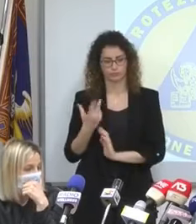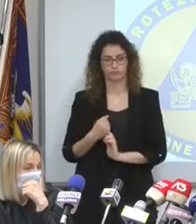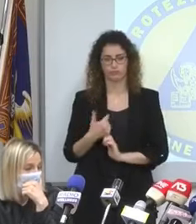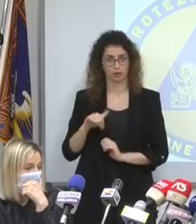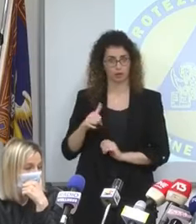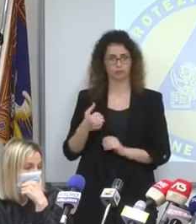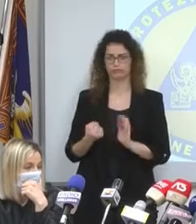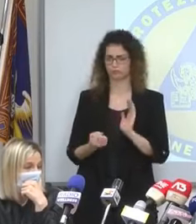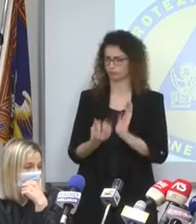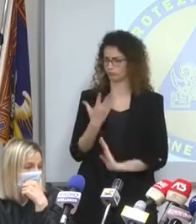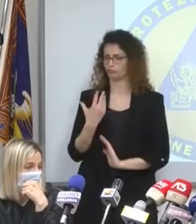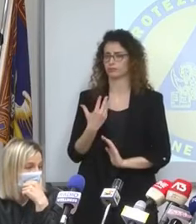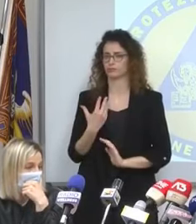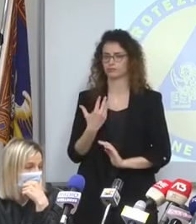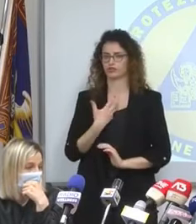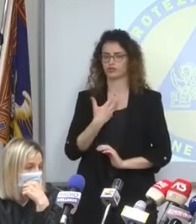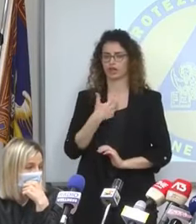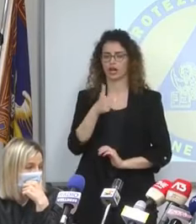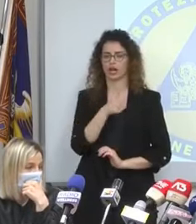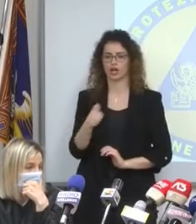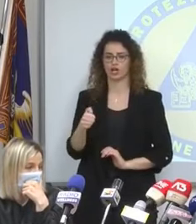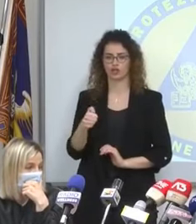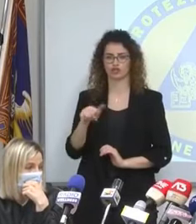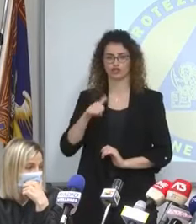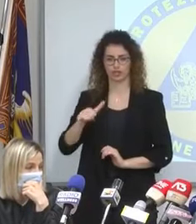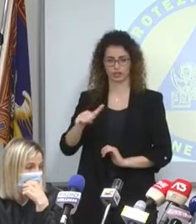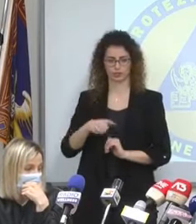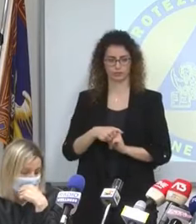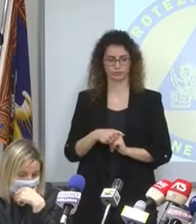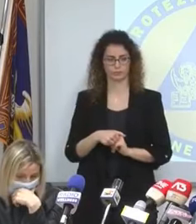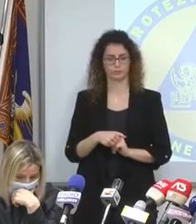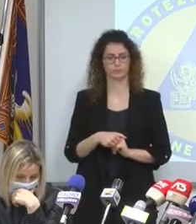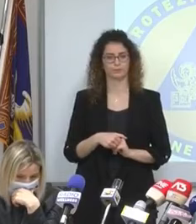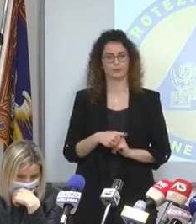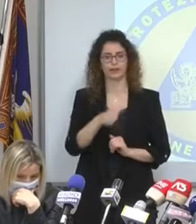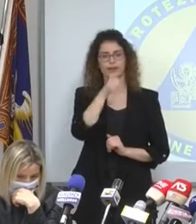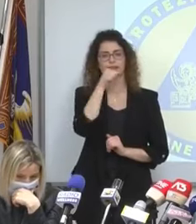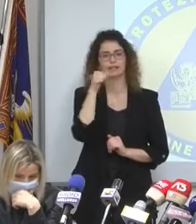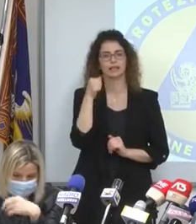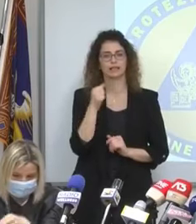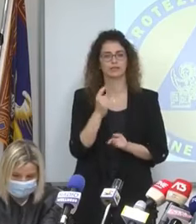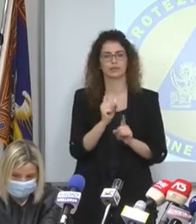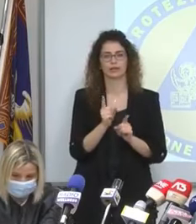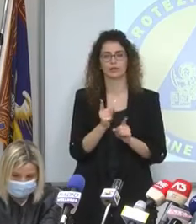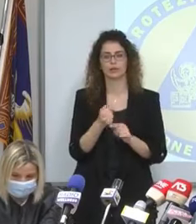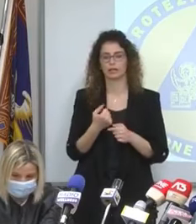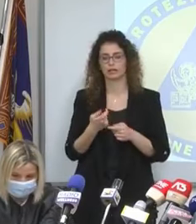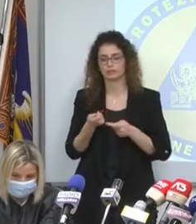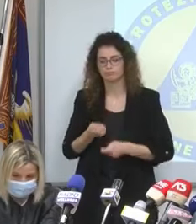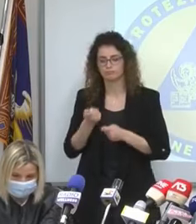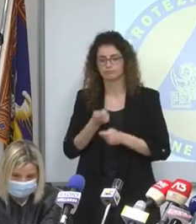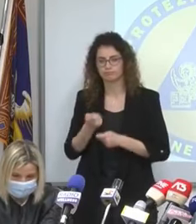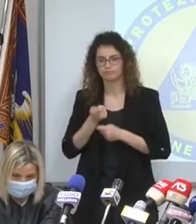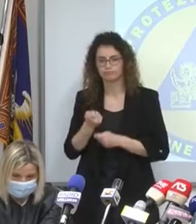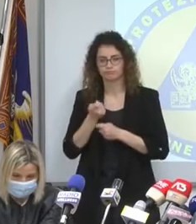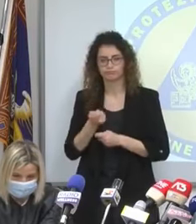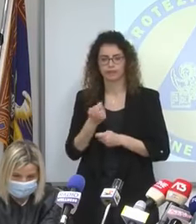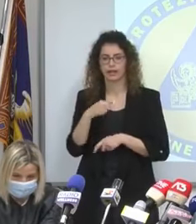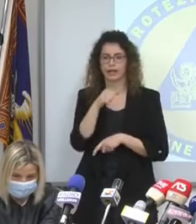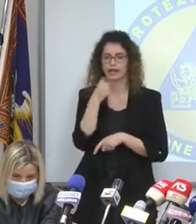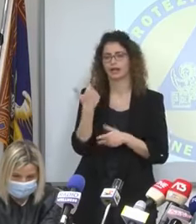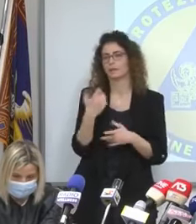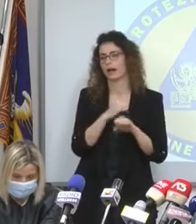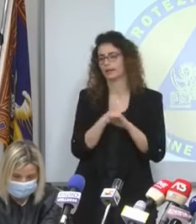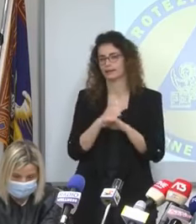centralino è attivato, sono state portate 100 linee telefoniche, bisogna insistere lì, cioè ci vuole un attimo